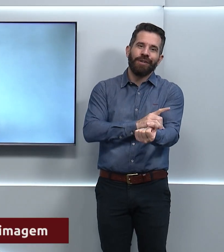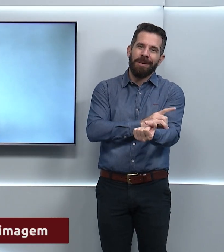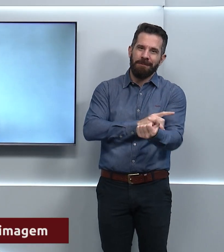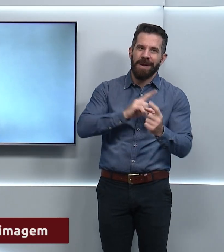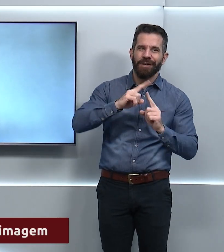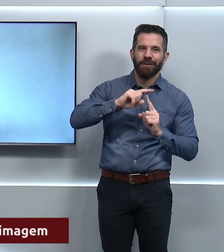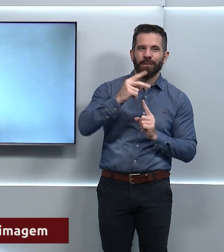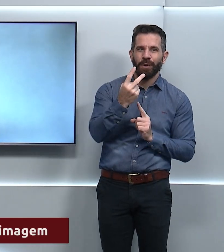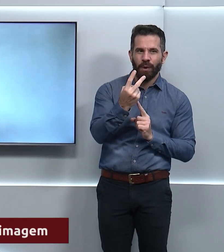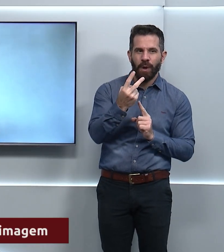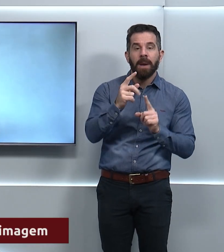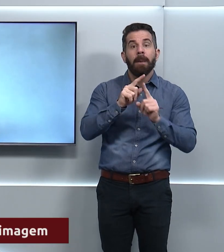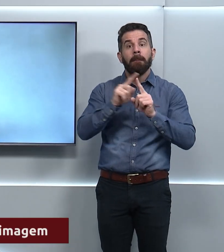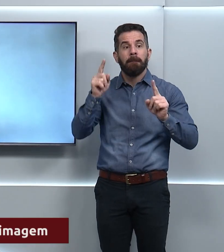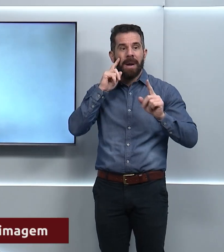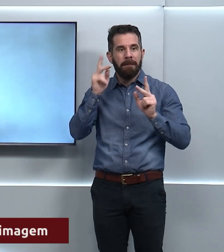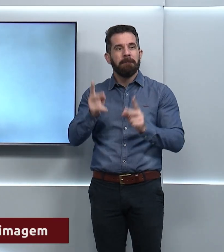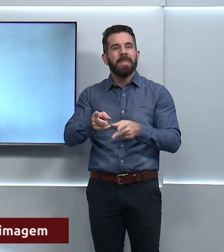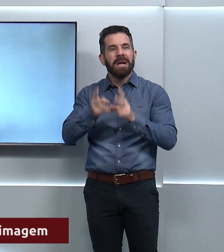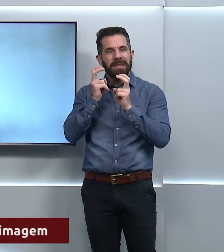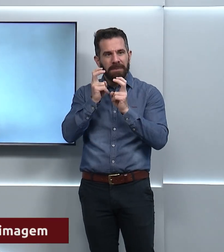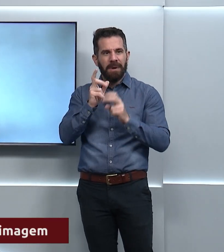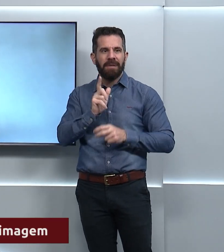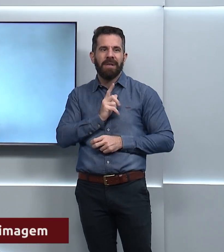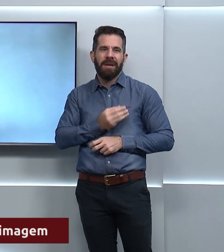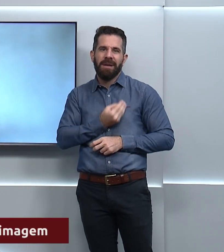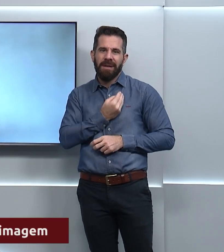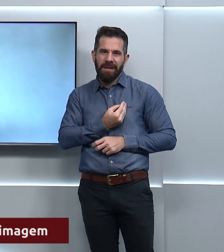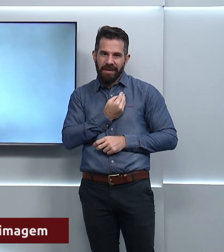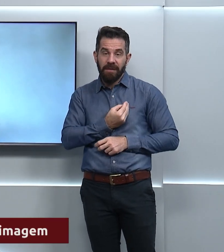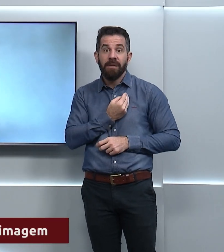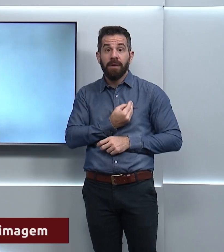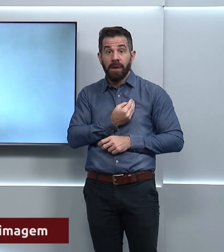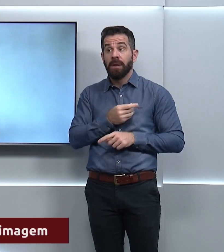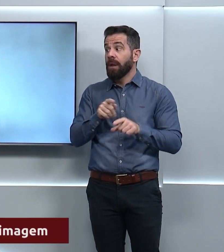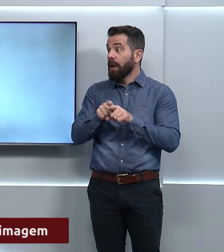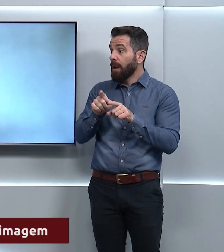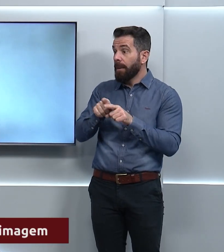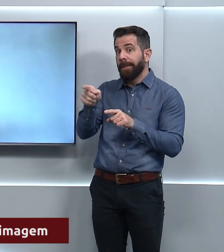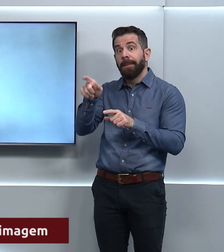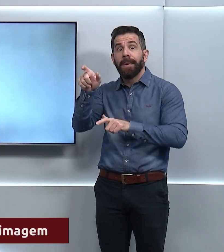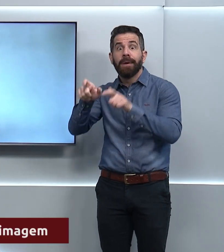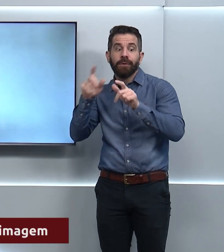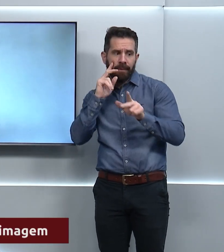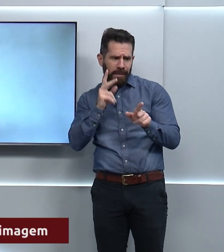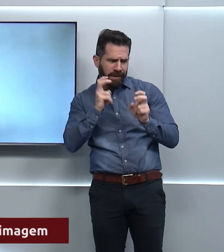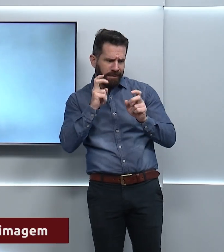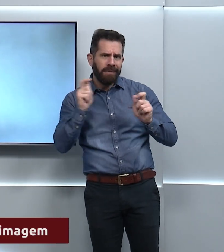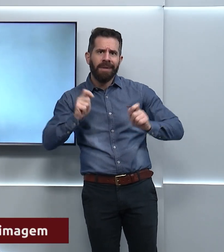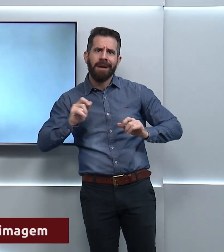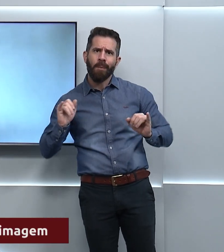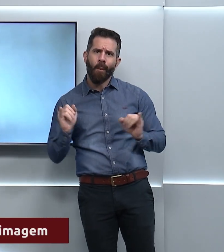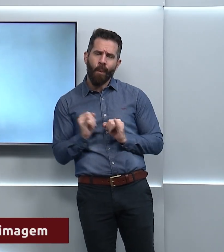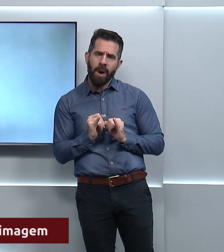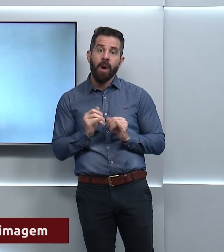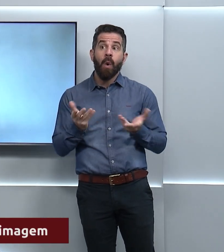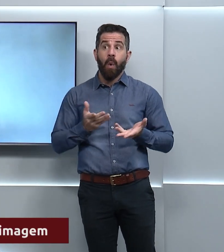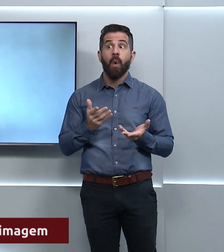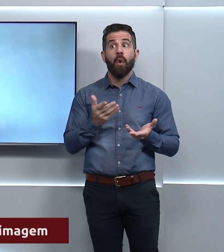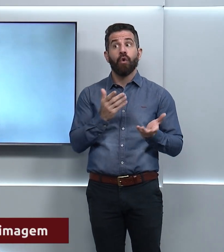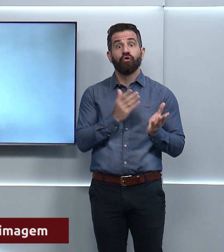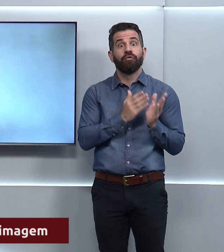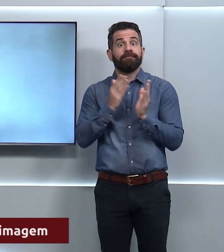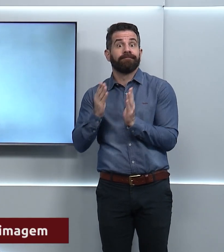esse medicamento reduzia, o apetite, as pessoas acabavam emagrecendo e hoje ele também é usado para tratamento de obesidade. E